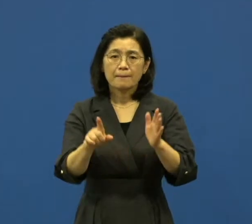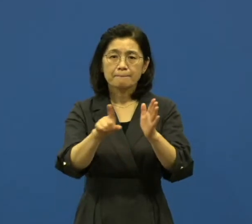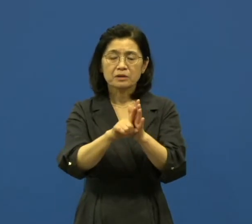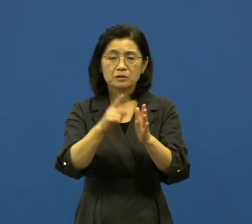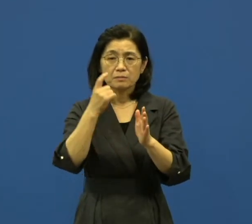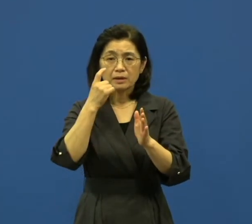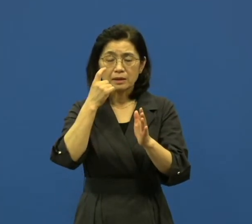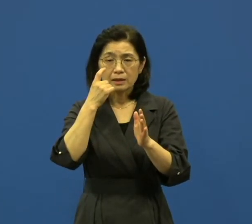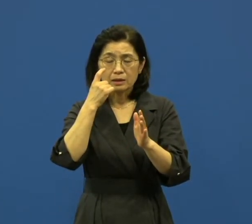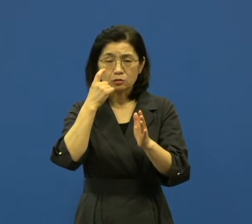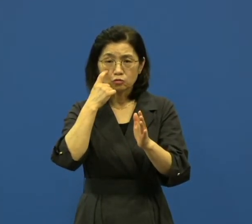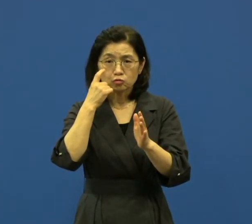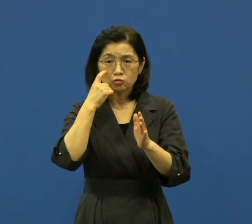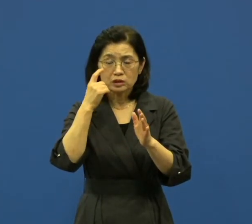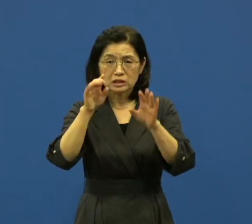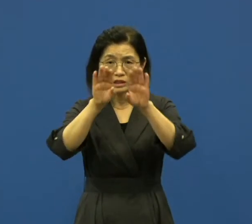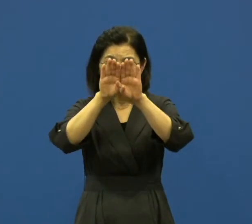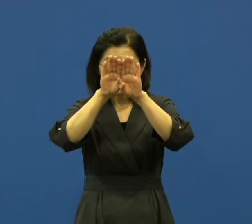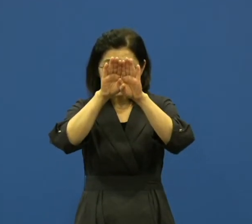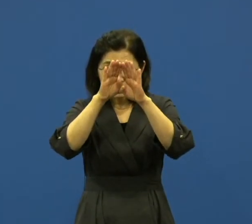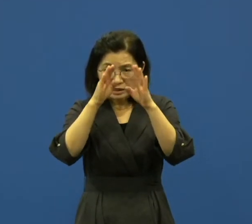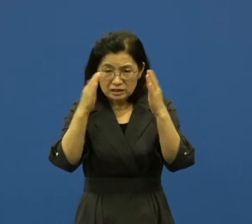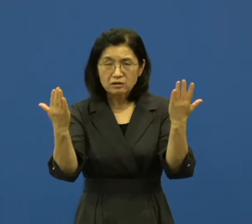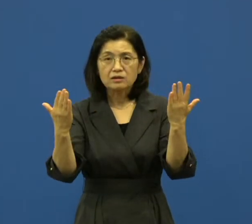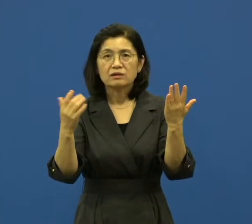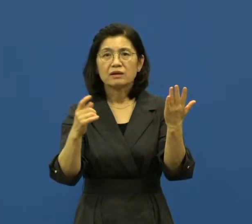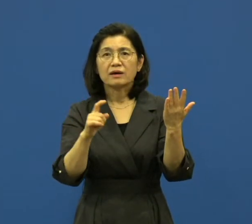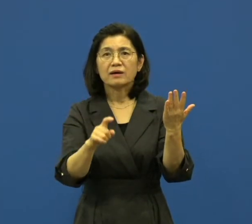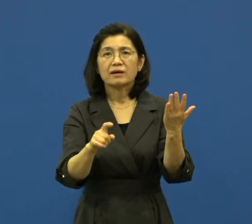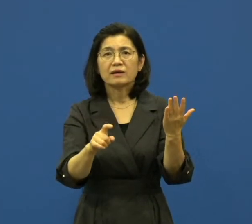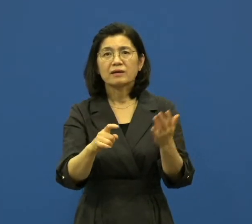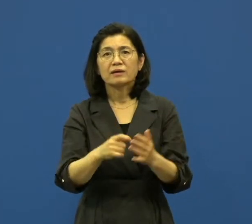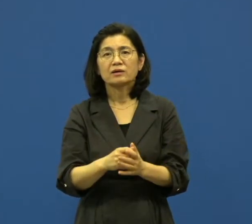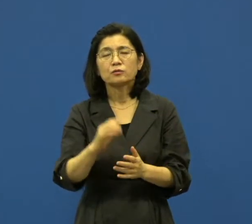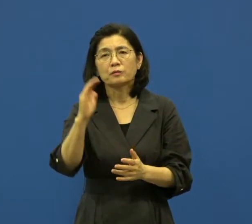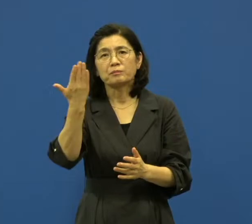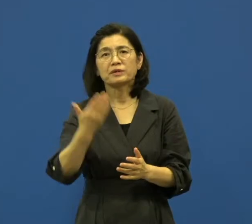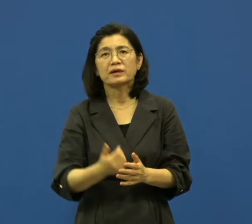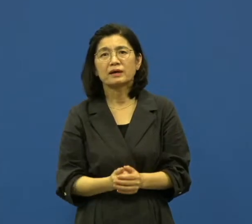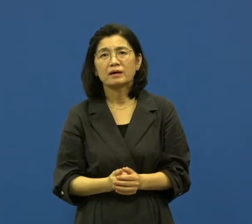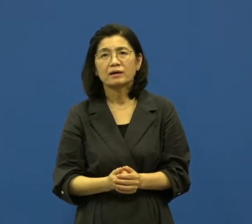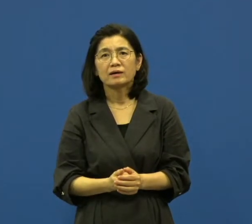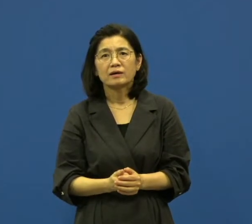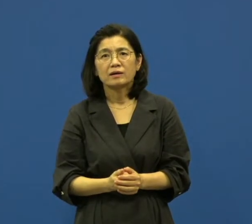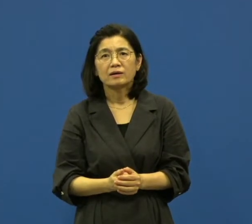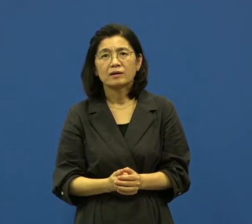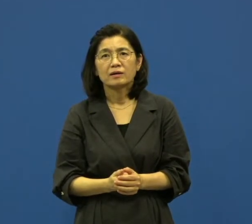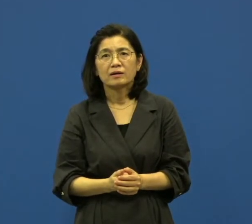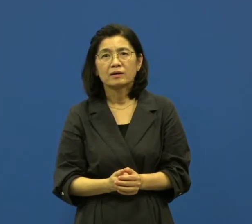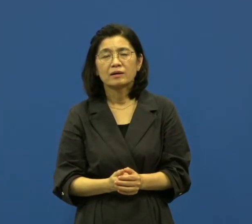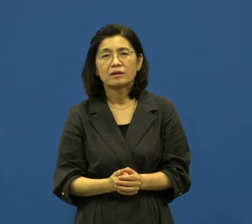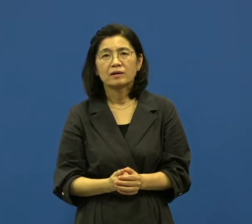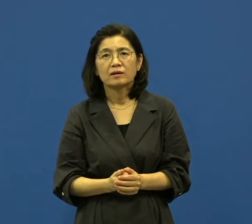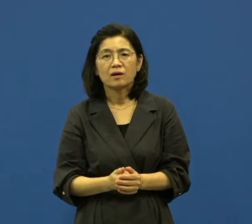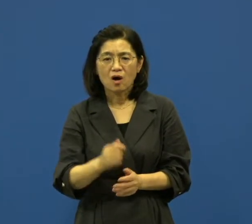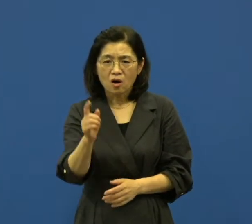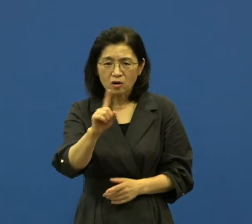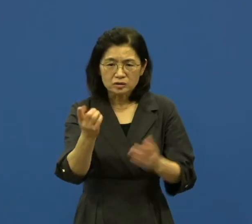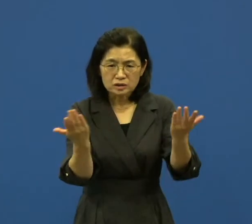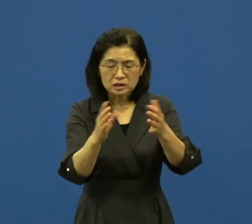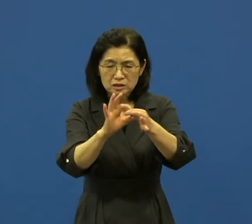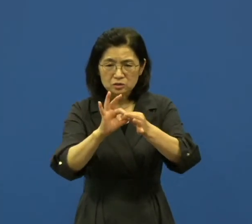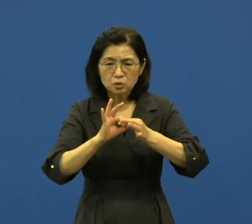열어야 새로운 세계가 열립니다. 사건 체험만 하면 안 됩니다. 여러분, 어떤 사건을 통해서도 영적인 체험을 하는 사람이 있고